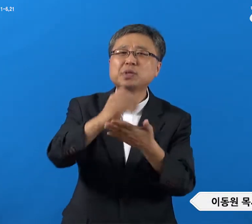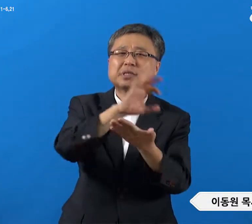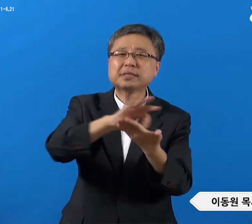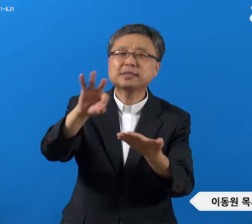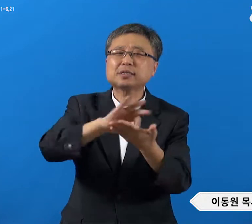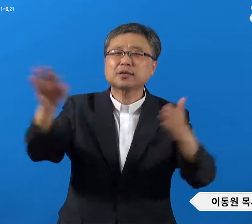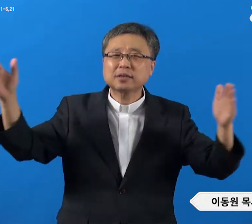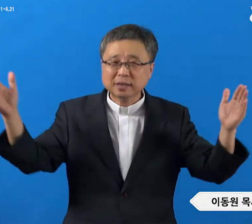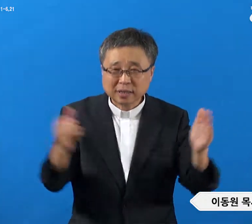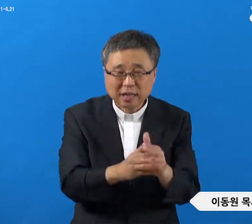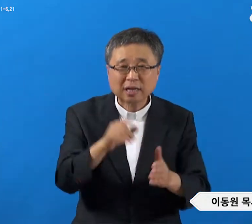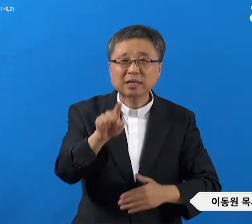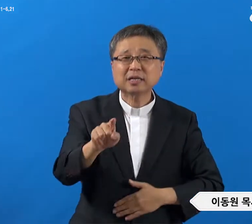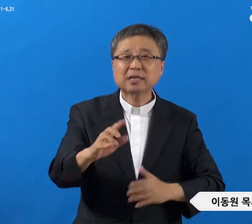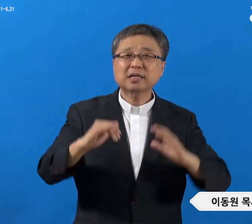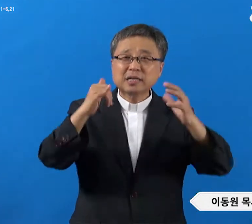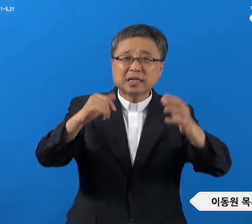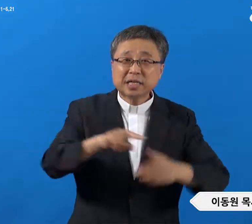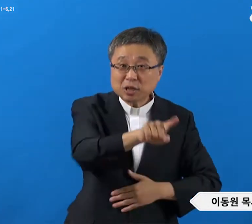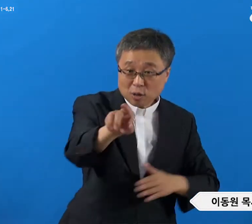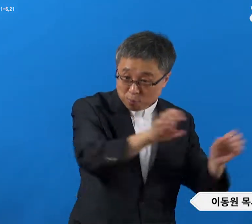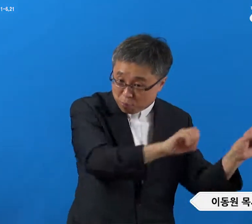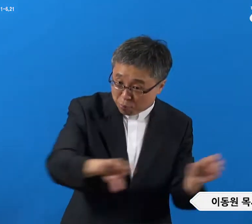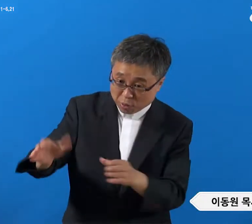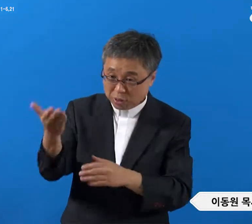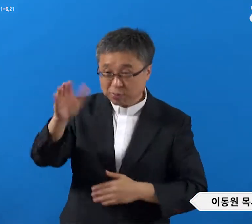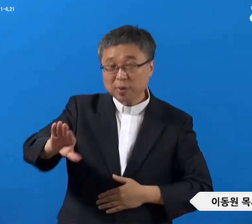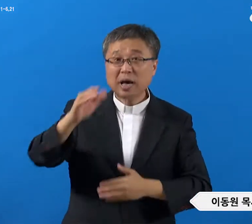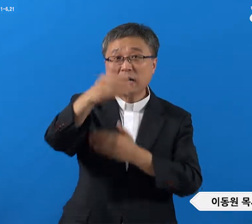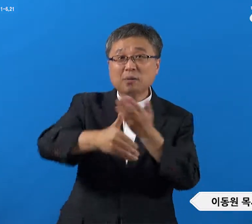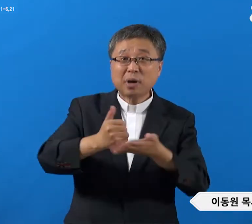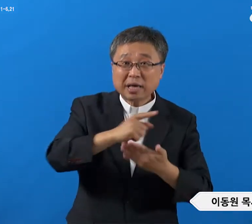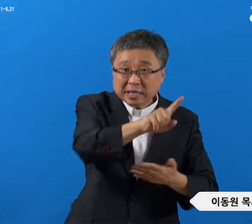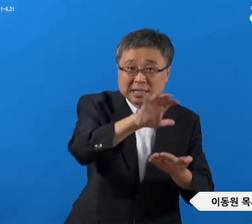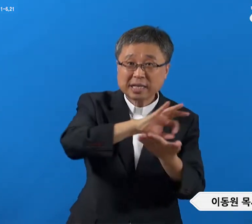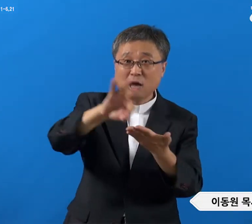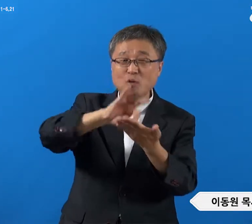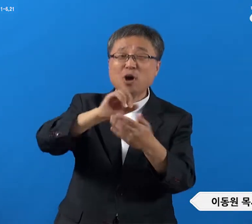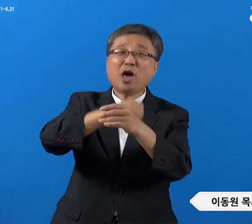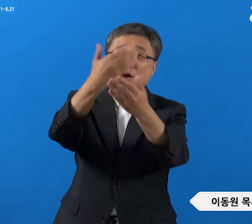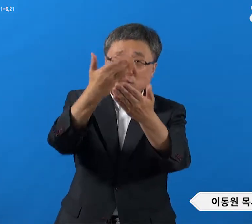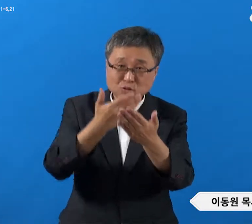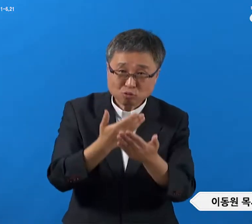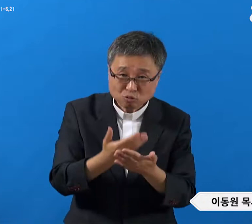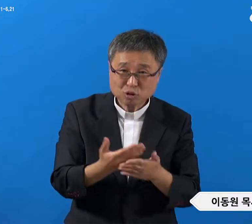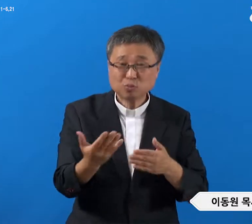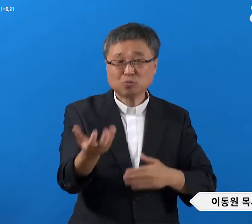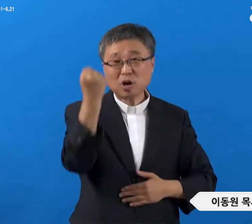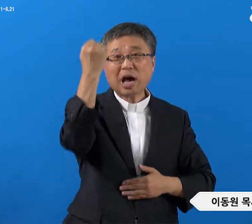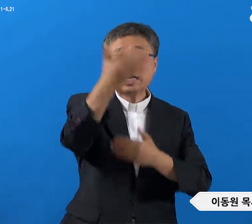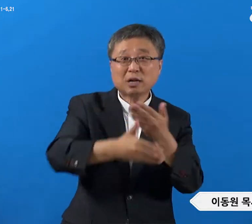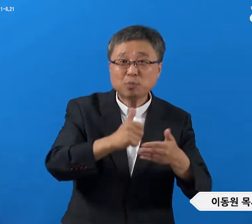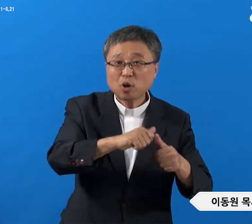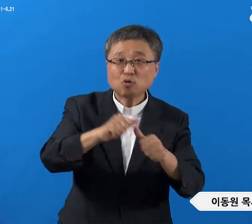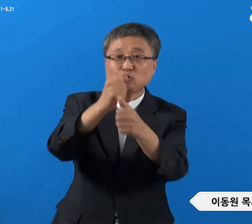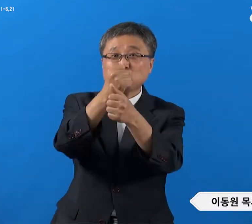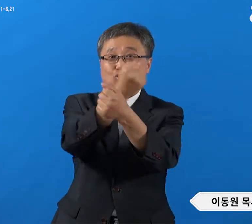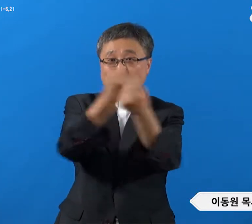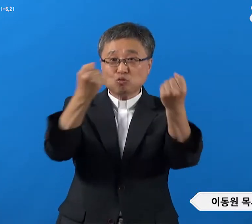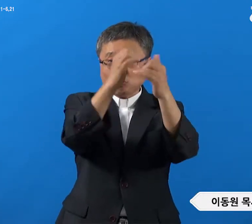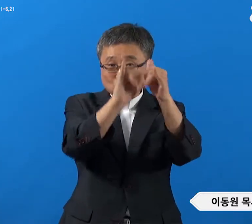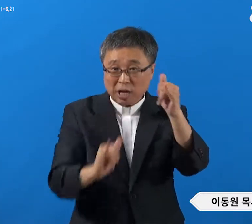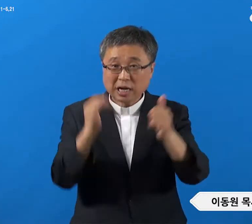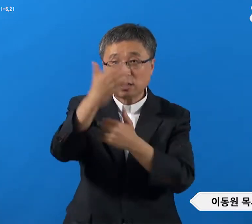것입니다. 세상은 이들을 버렸지만 하나님은 이들을 쓰셔서 하나님의 구속사, 하나님의 구원의